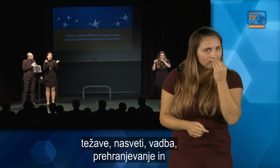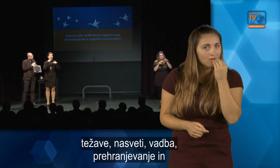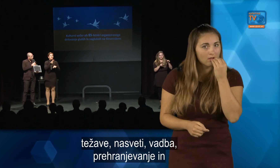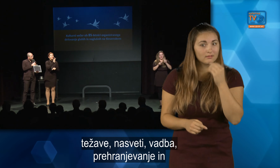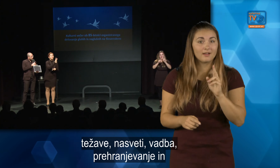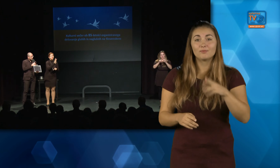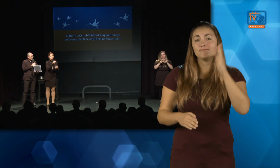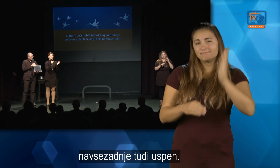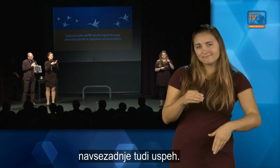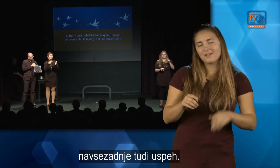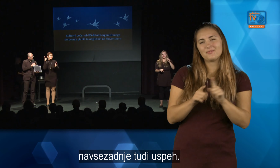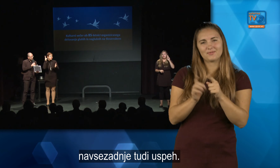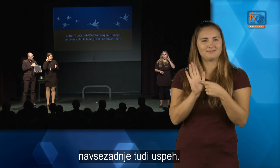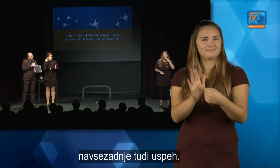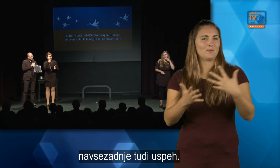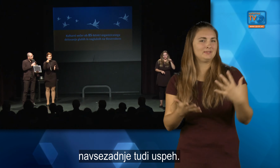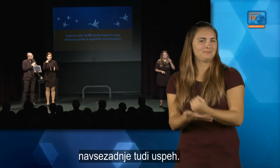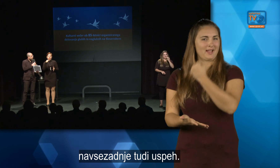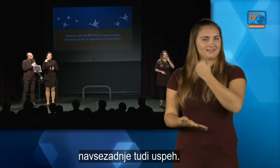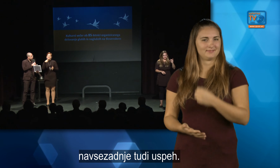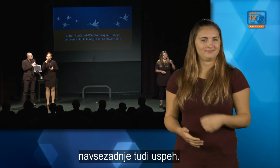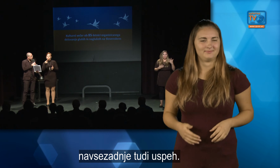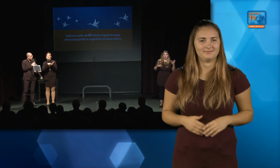in, navsezadnje, tudi uspeh.